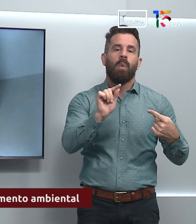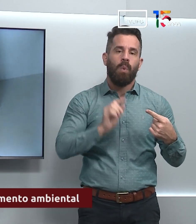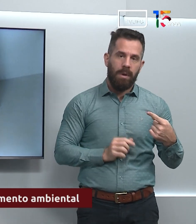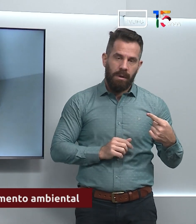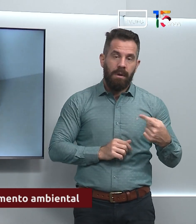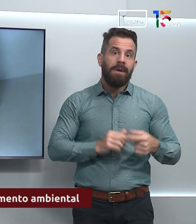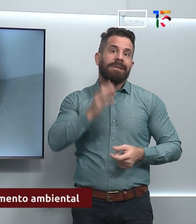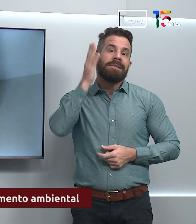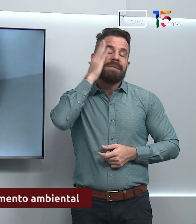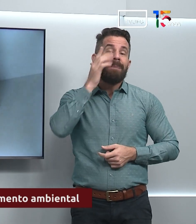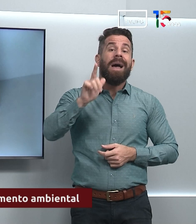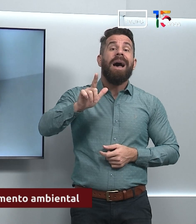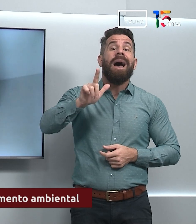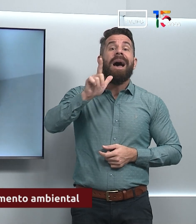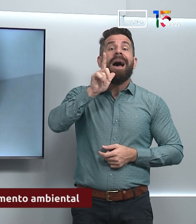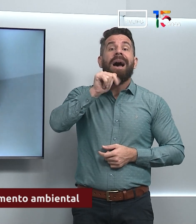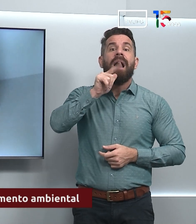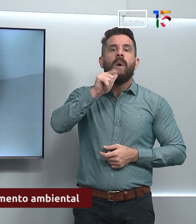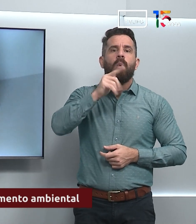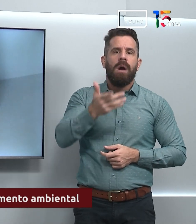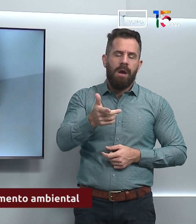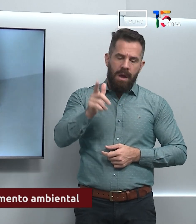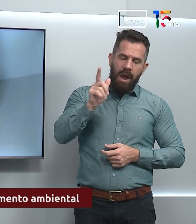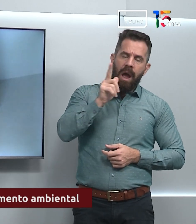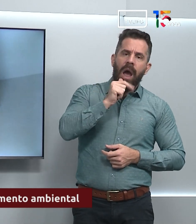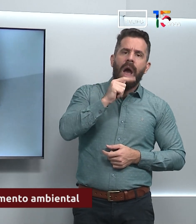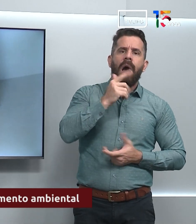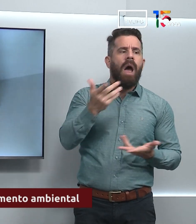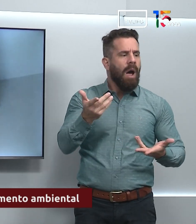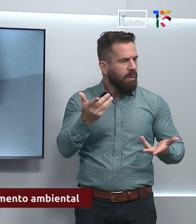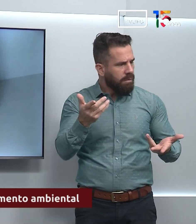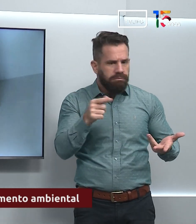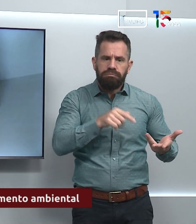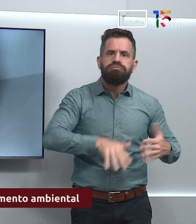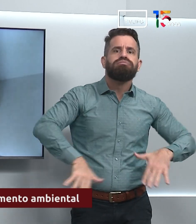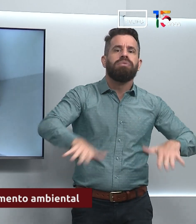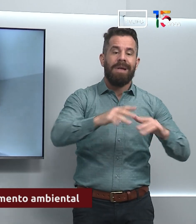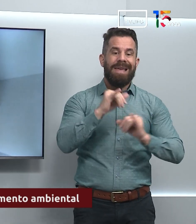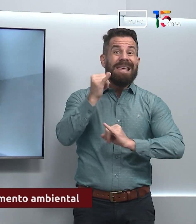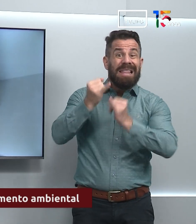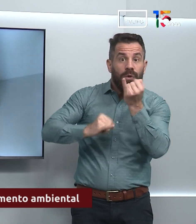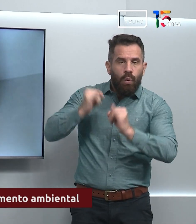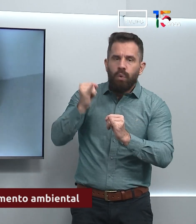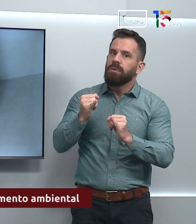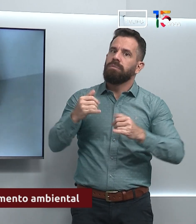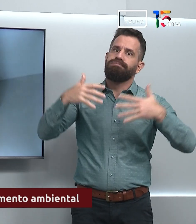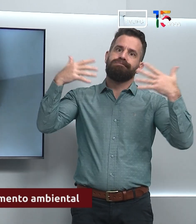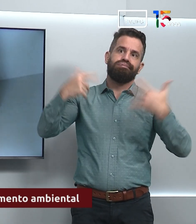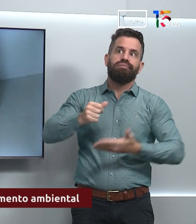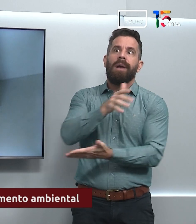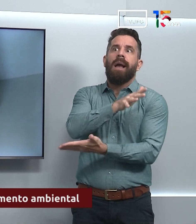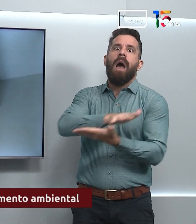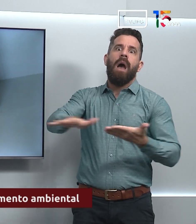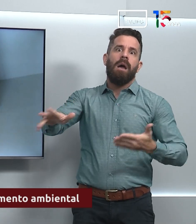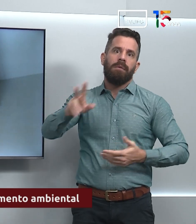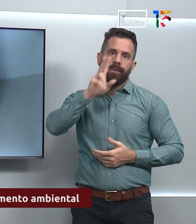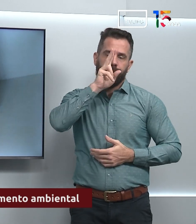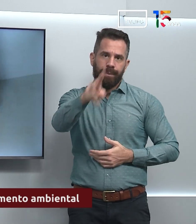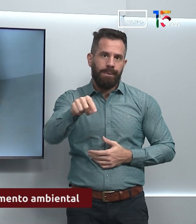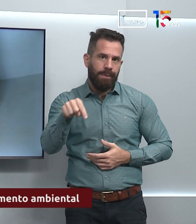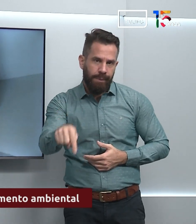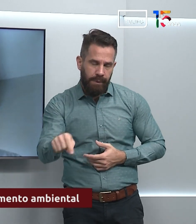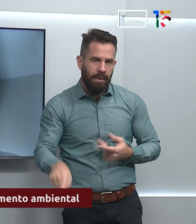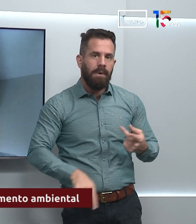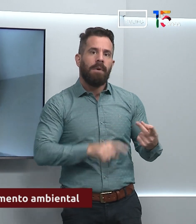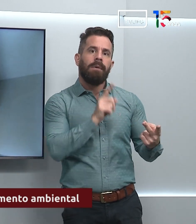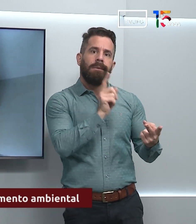gente consome. E aí o consumo doméstico é mínimo, né? A indústria consome muita água, a agricultura consome muita água, e essa água vem da chuva.